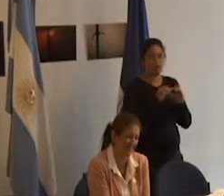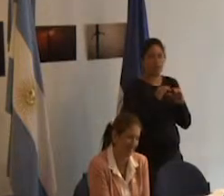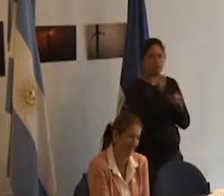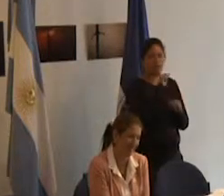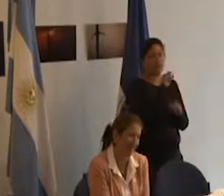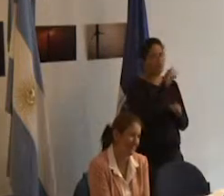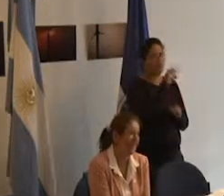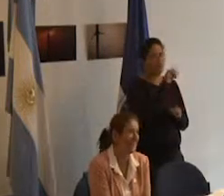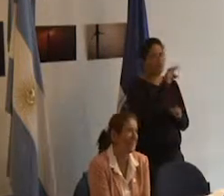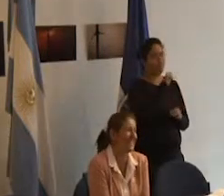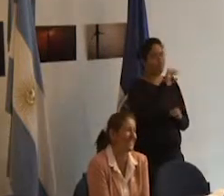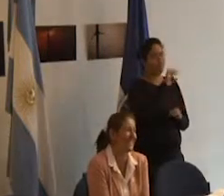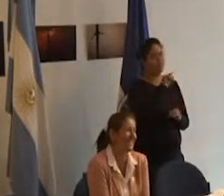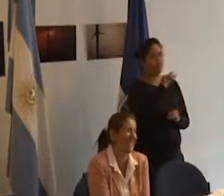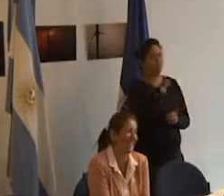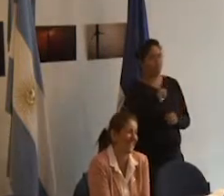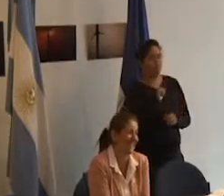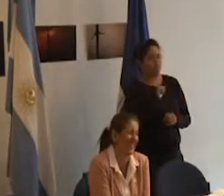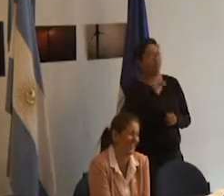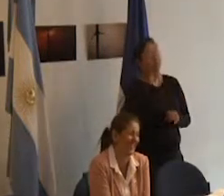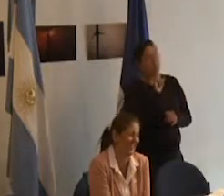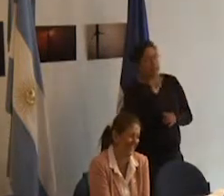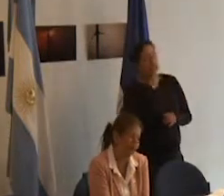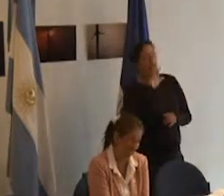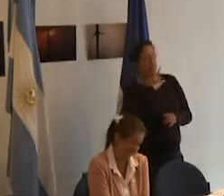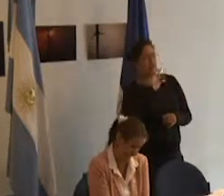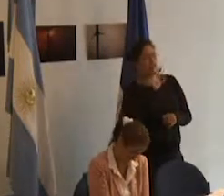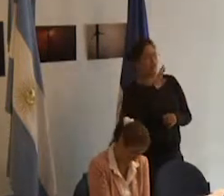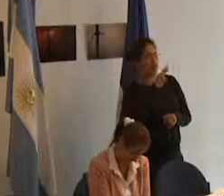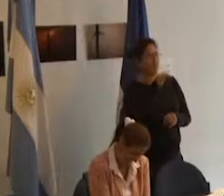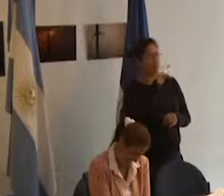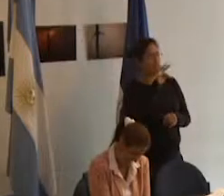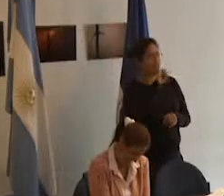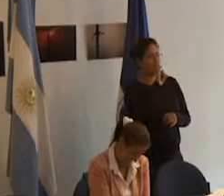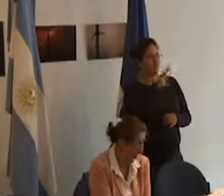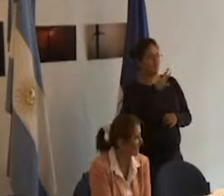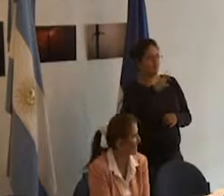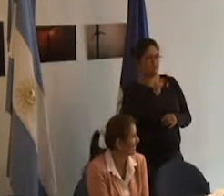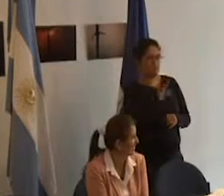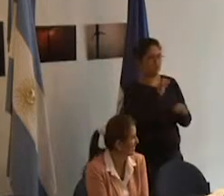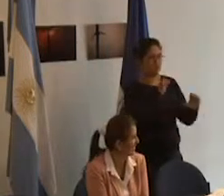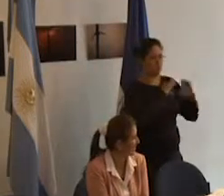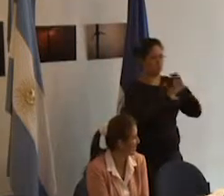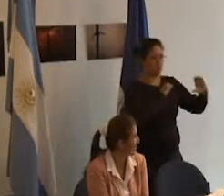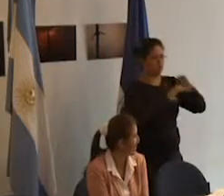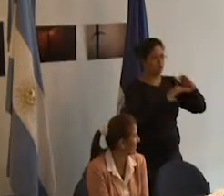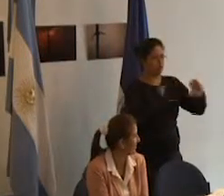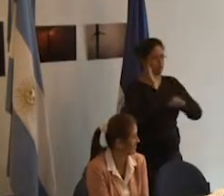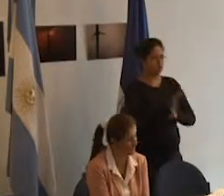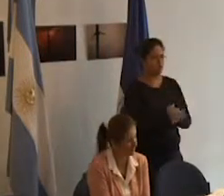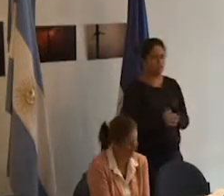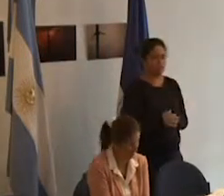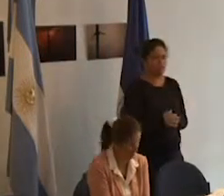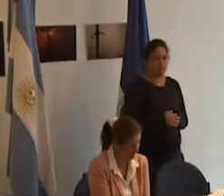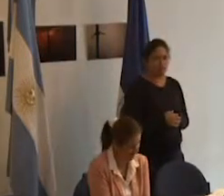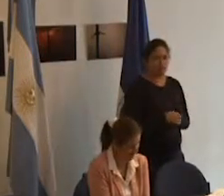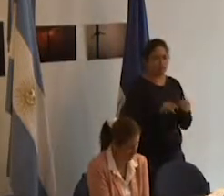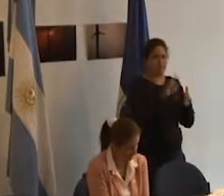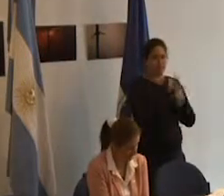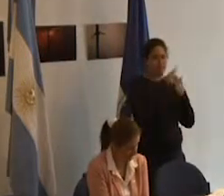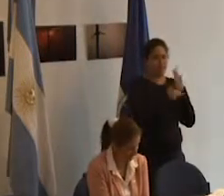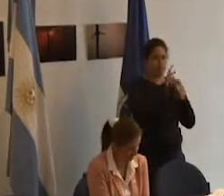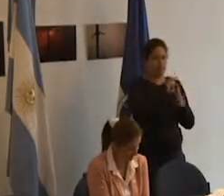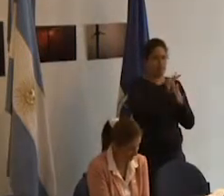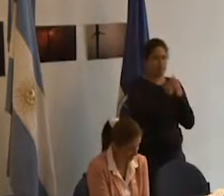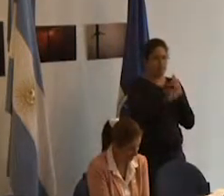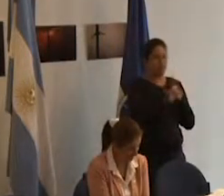alternativa. O sea, si yo no me puedo comunicar con el niño, así yo sea el mejor profesor del mundo, yo no voy a lograr nada. Si yo no logro que el niño me mire,